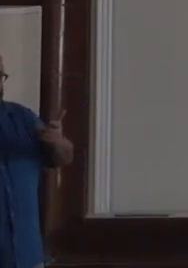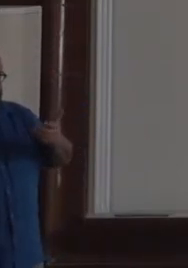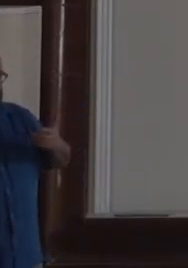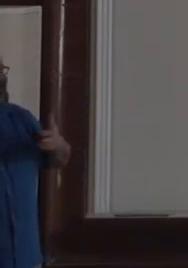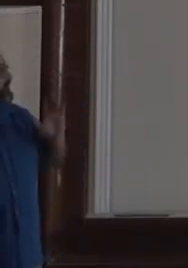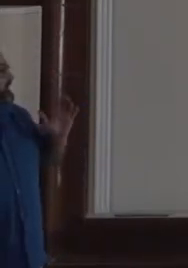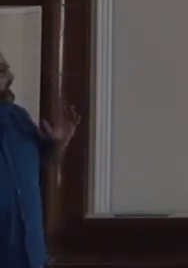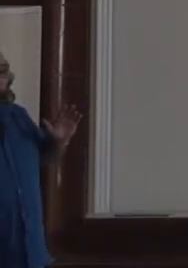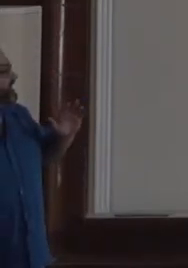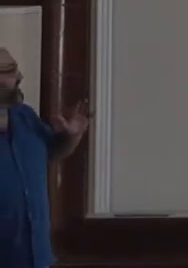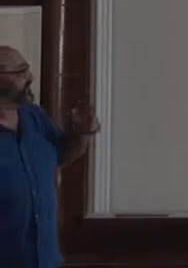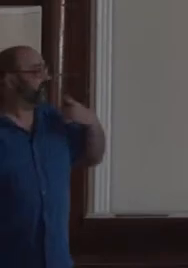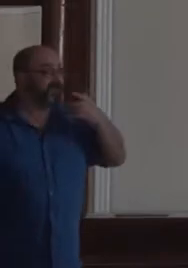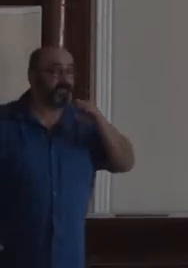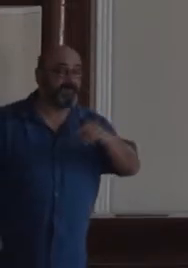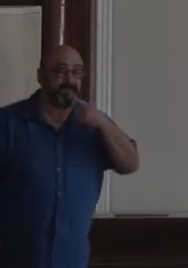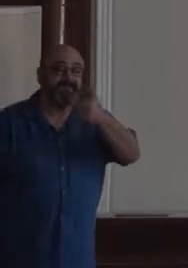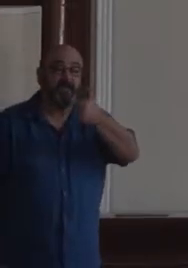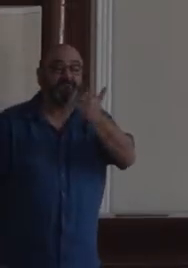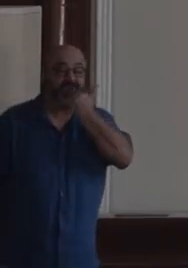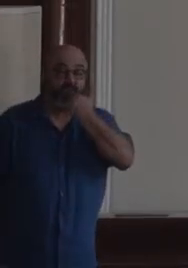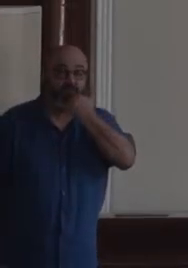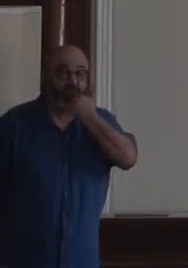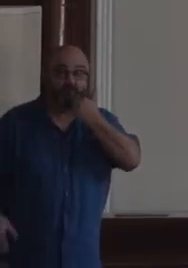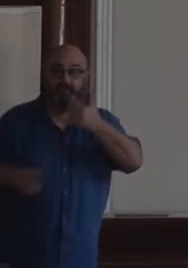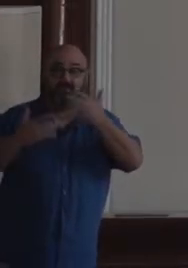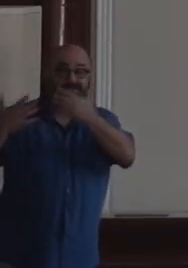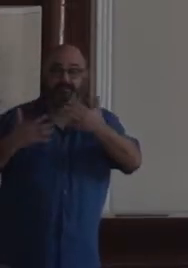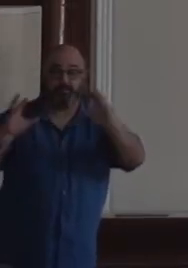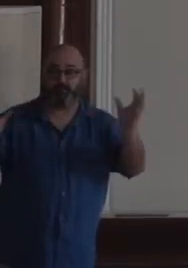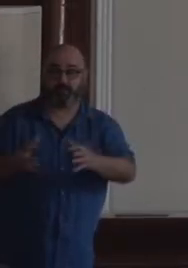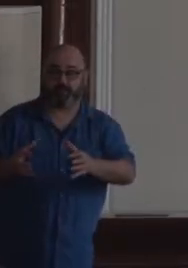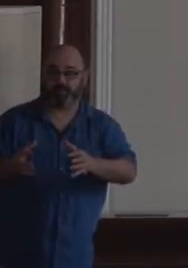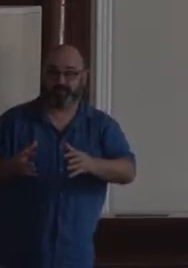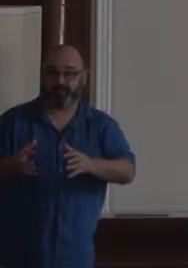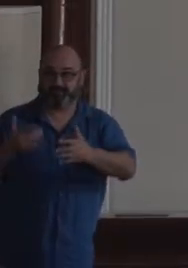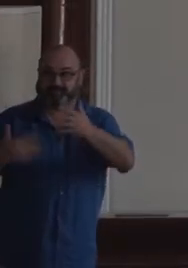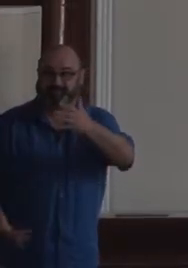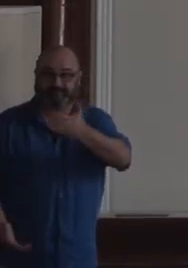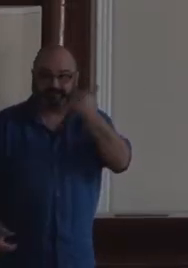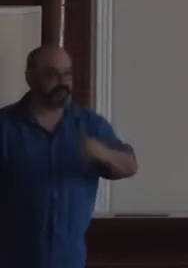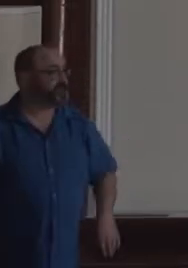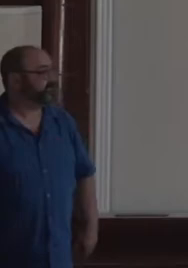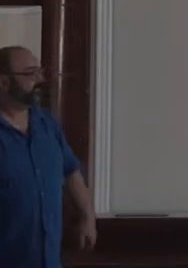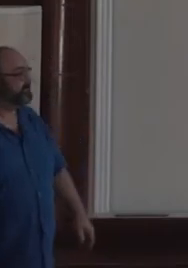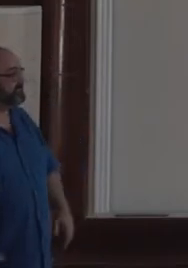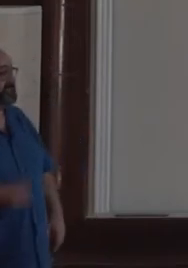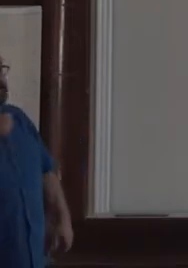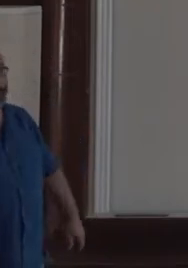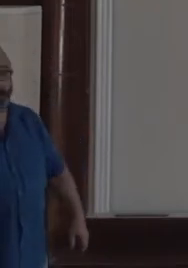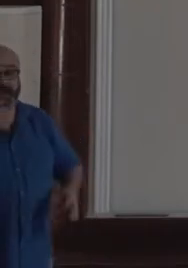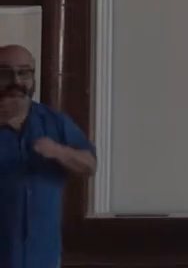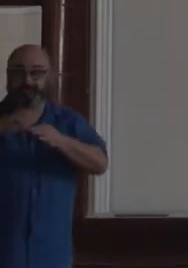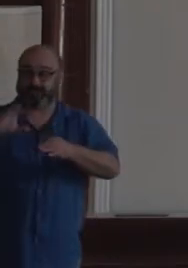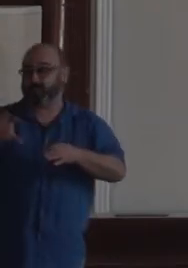L'inconvénient de ça, c'est que dès qu'il y en a un qui va être faux, l'exécution va s'arrêter, on ne va pas exécuter les autres. On aura un seul